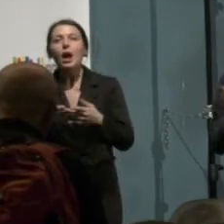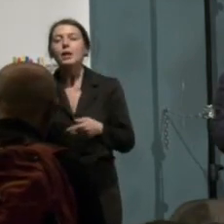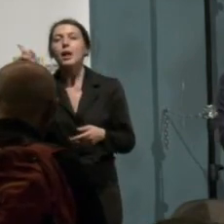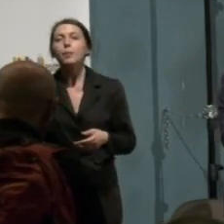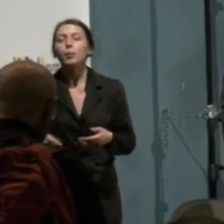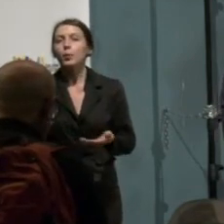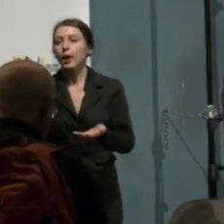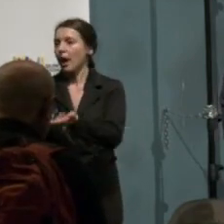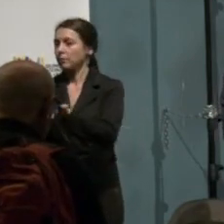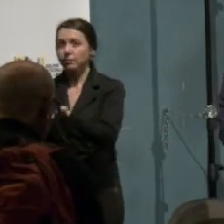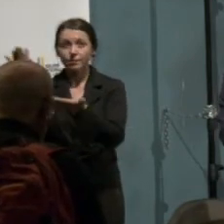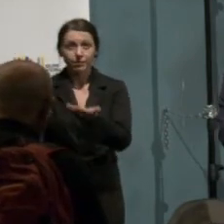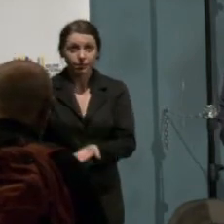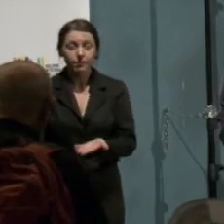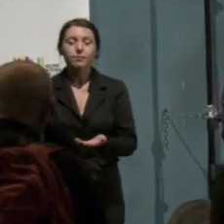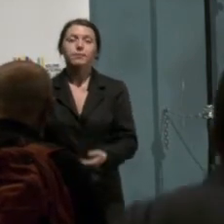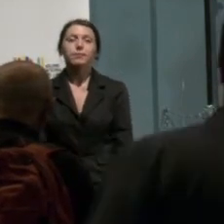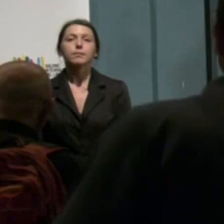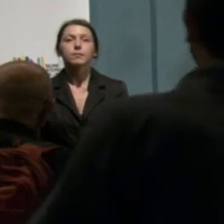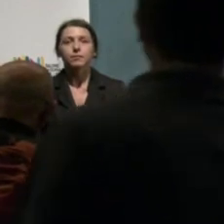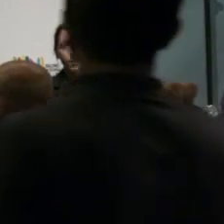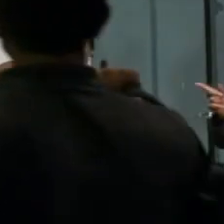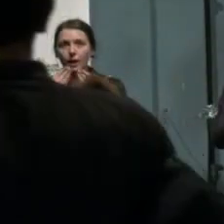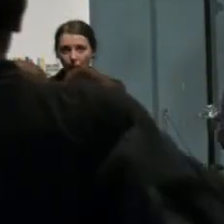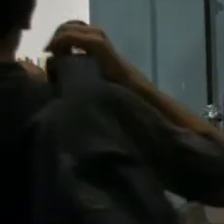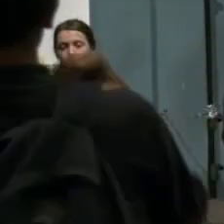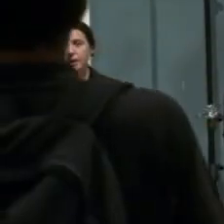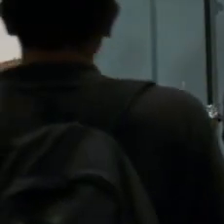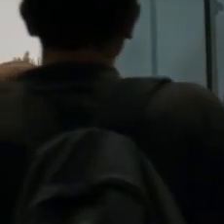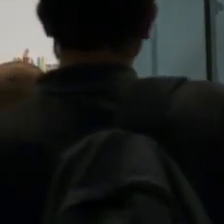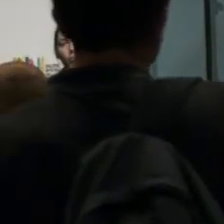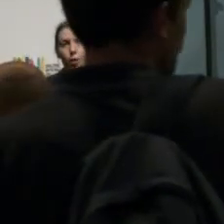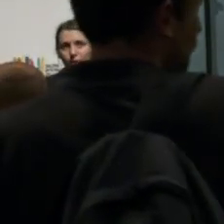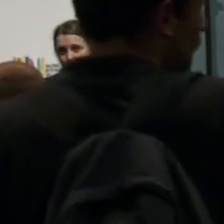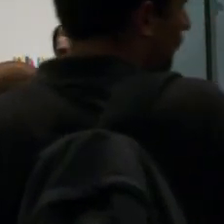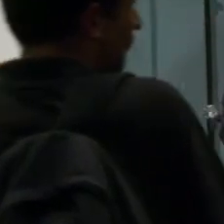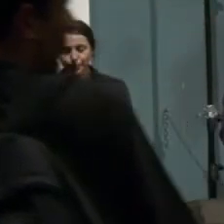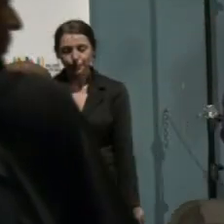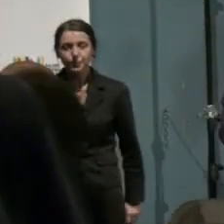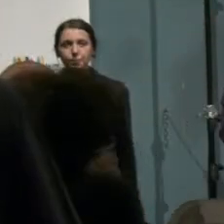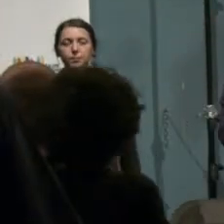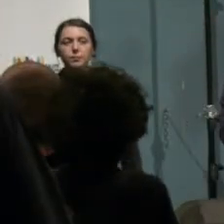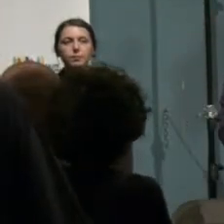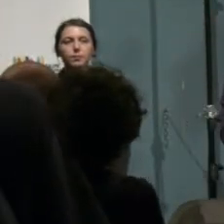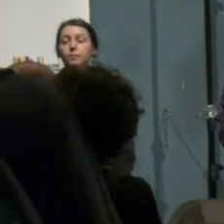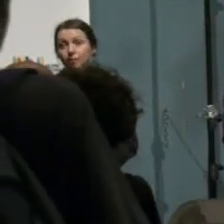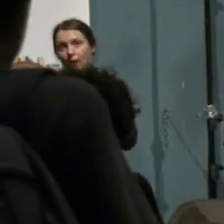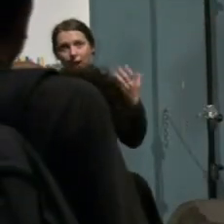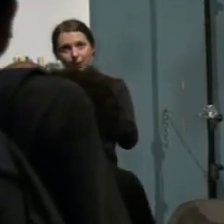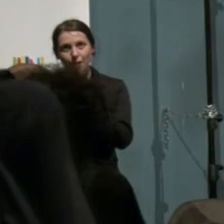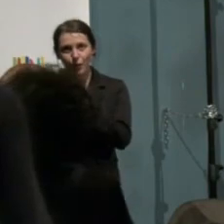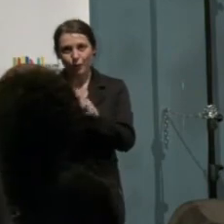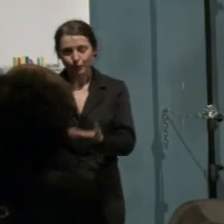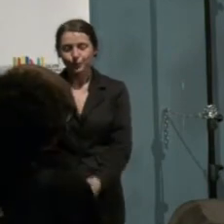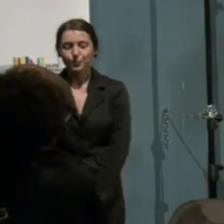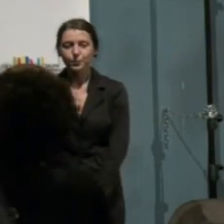nostra traduttrice per i non gratis e ha fatto un grande lavoro